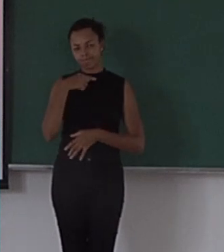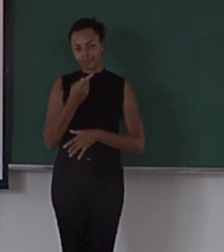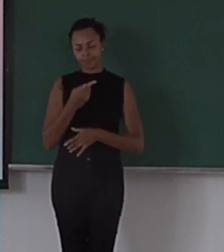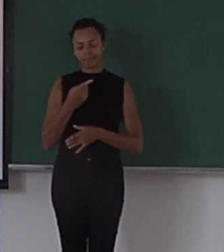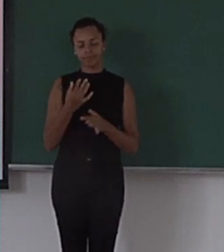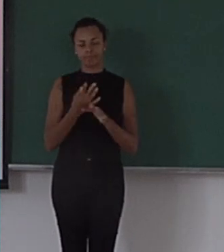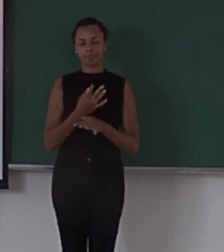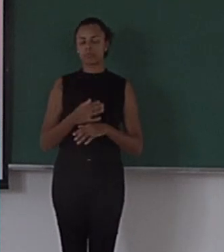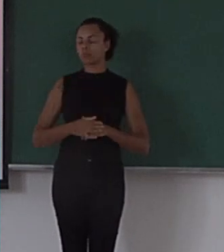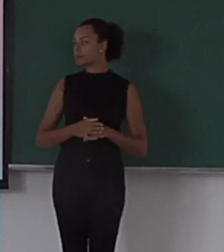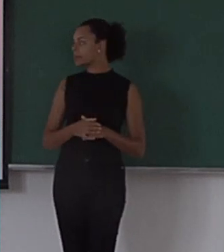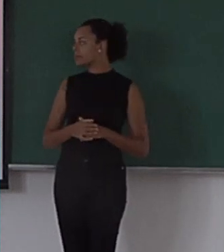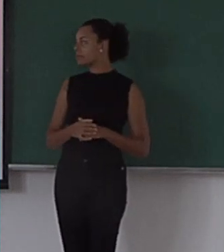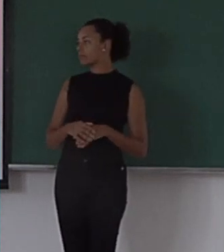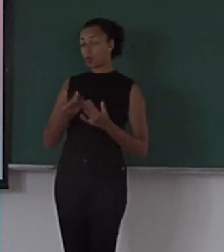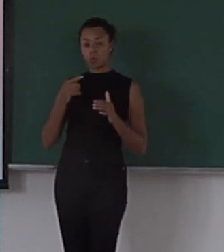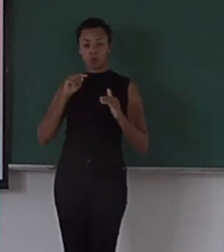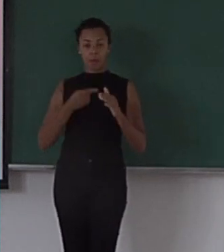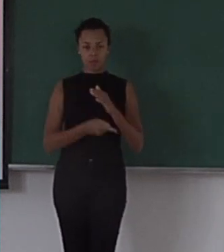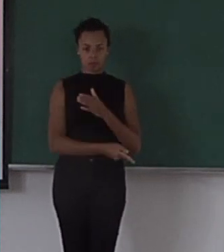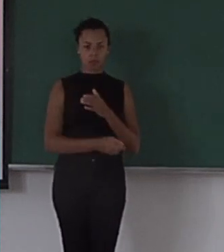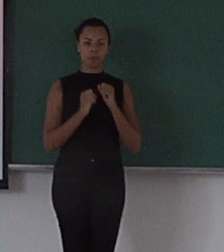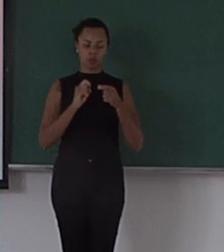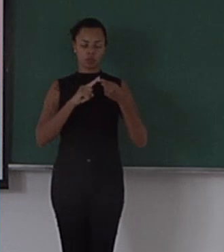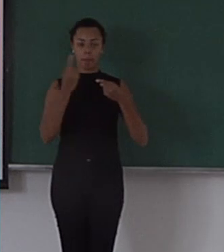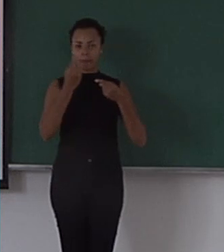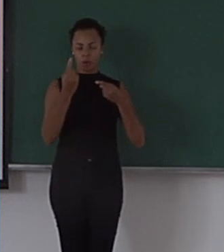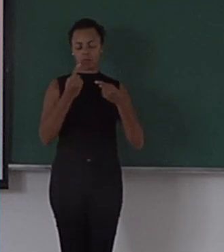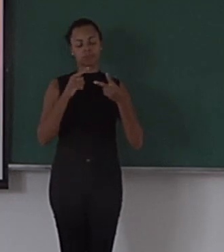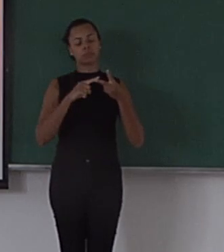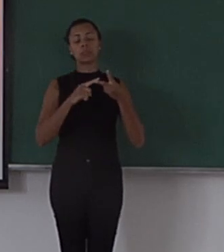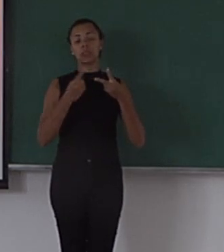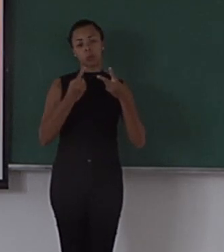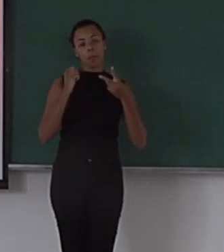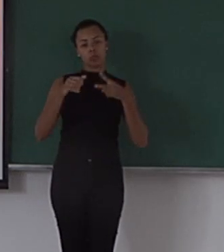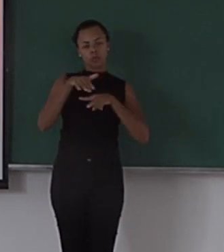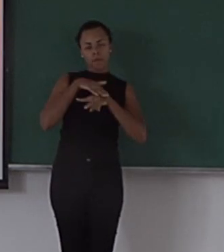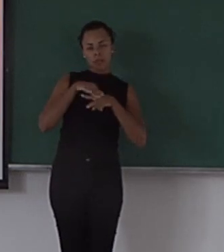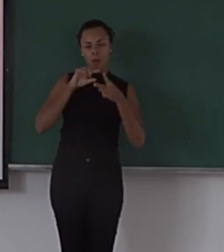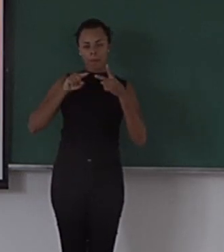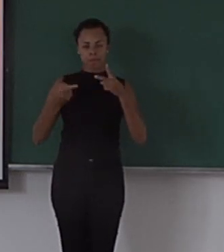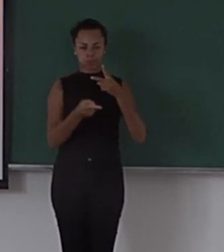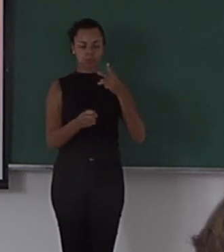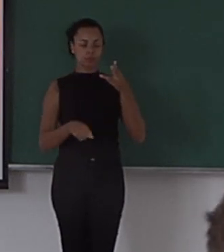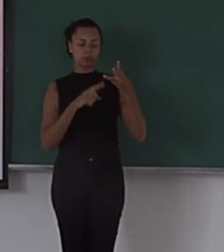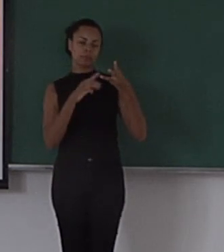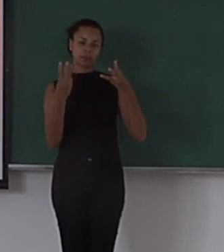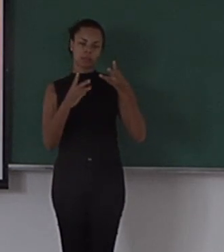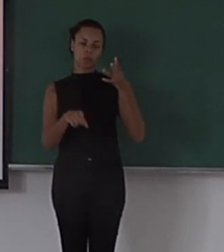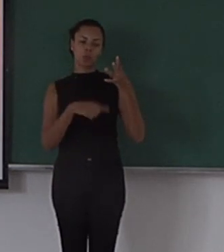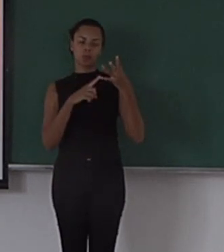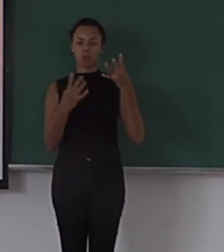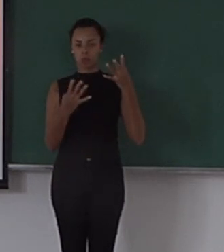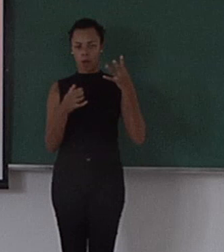à superfície, pode ser primeiro grau, segundo grau superficial e profunda, terceiro grau e carbonização. E quanto à